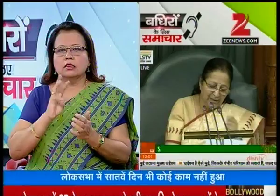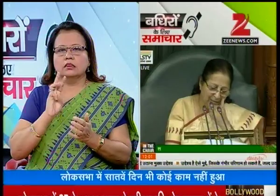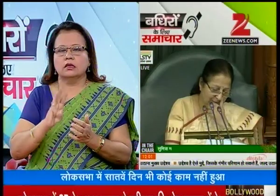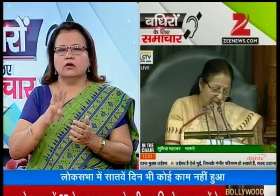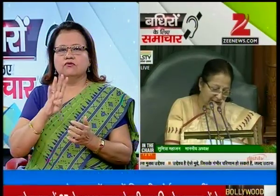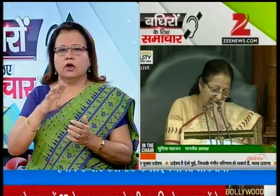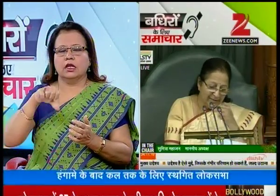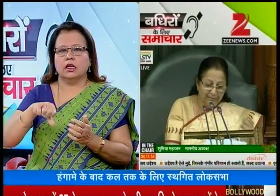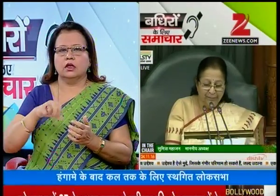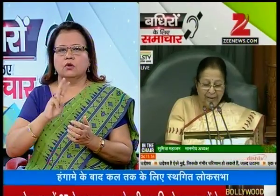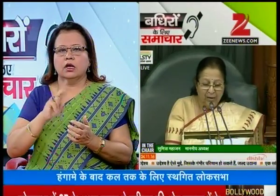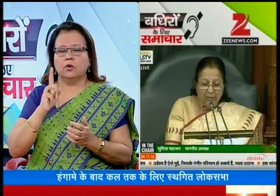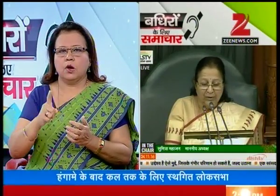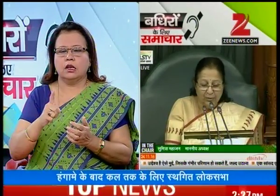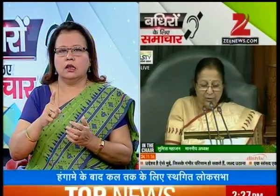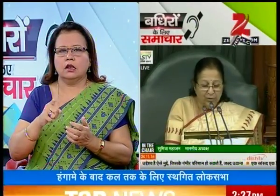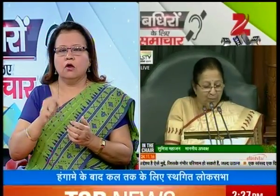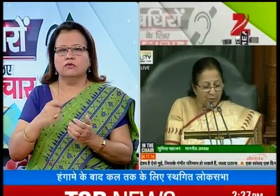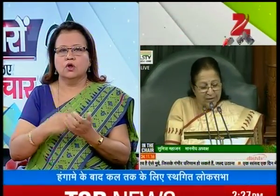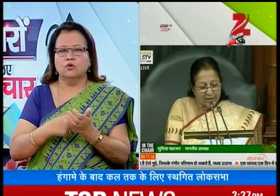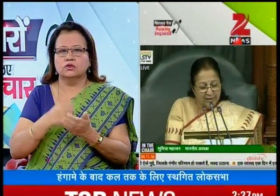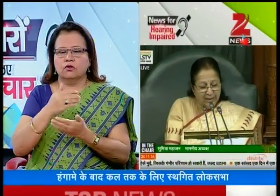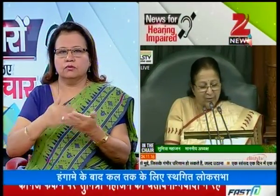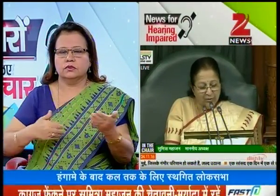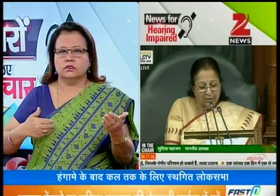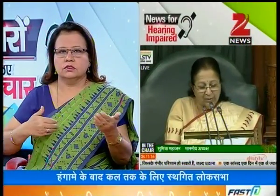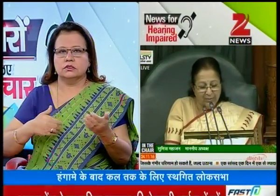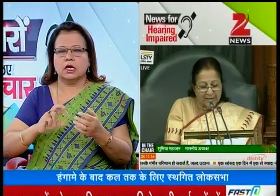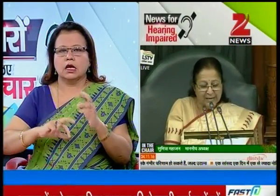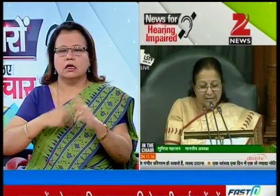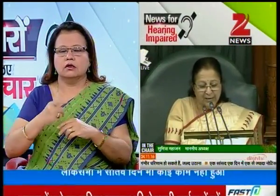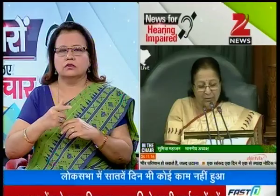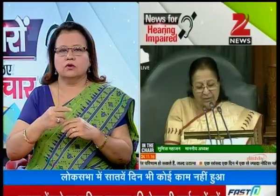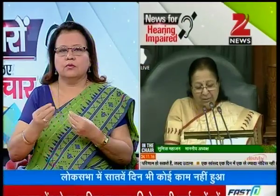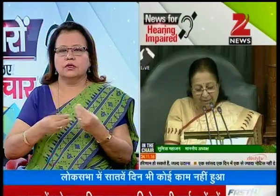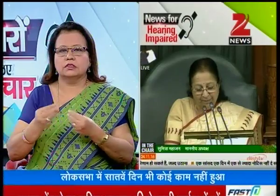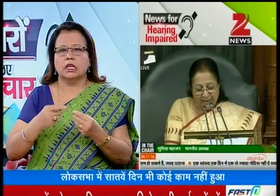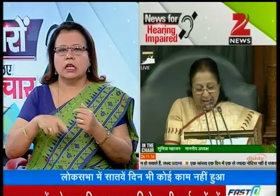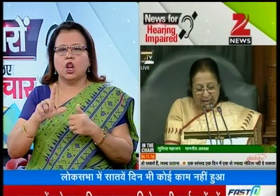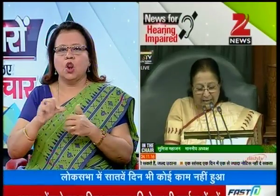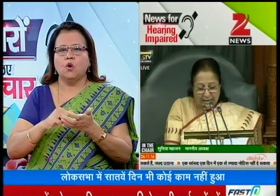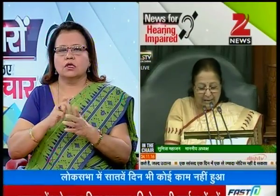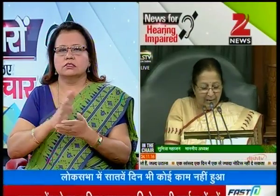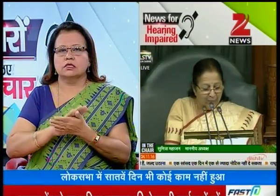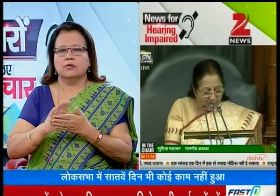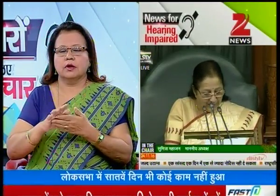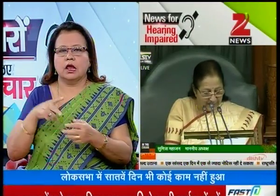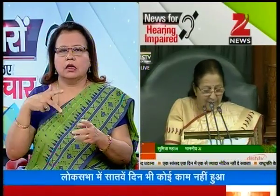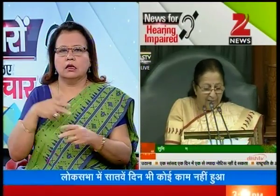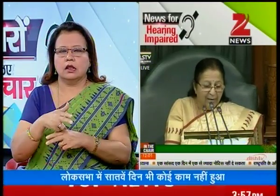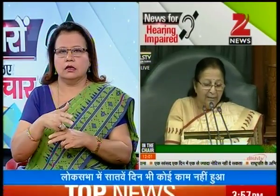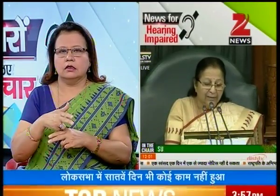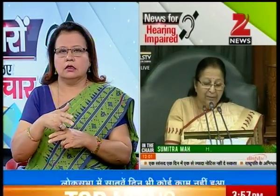349 21 ऑफ द रूल्स ऑफ प्रोसीजर एंड कंडक्ट ऑफ बनेस इन लोकसभा इंटर अला